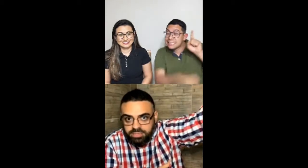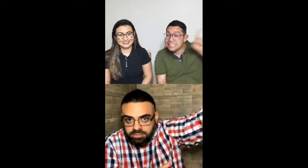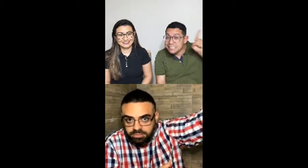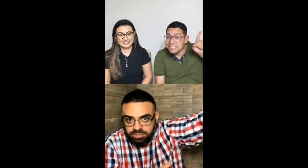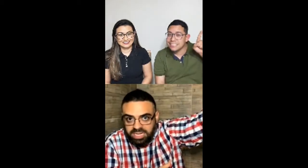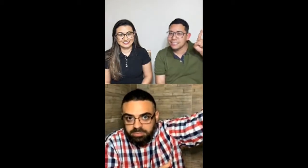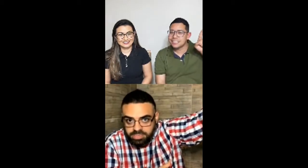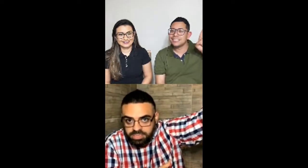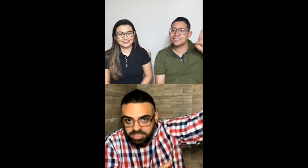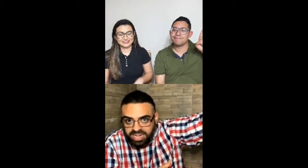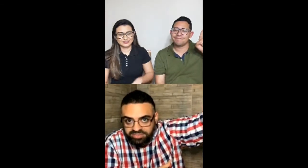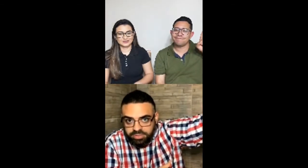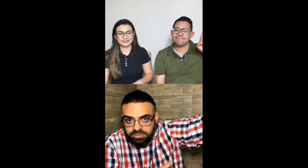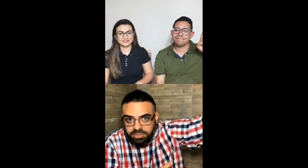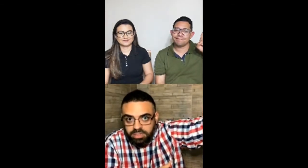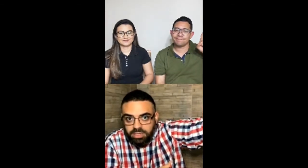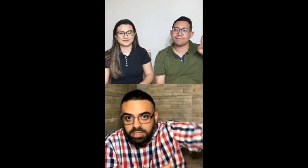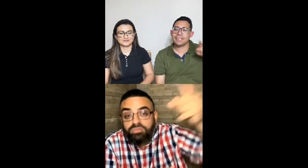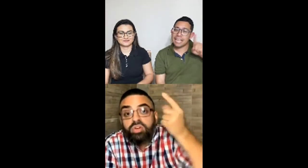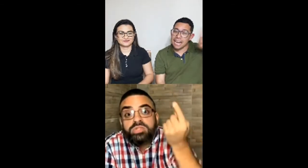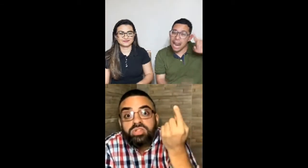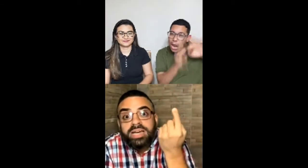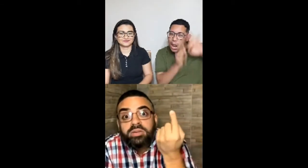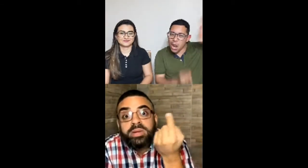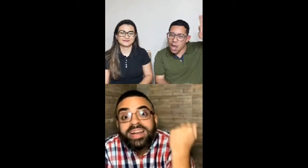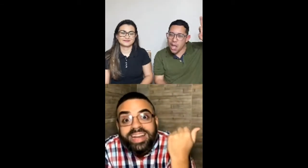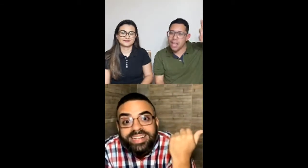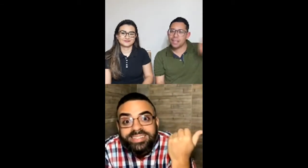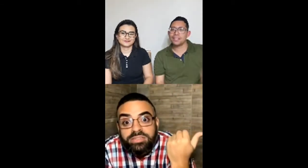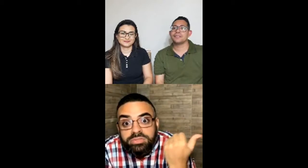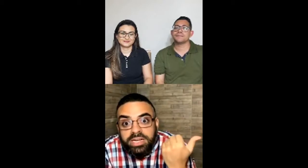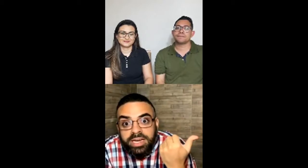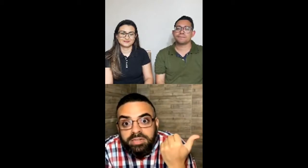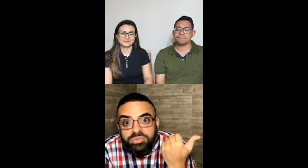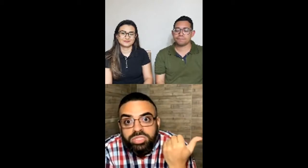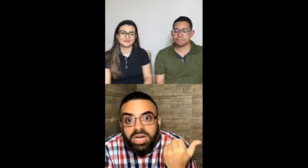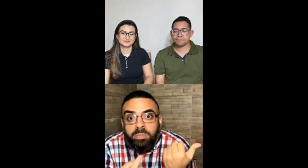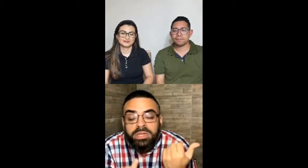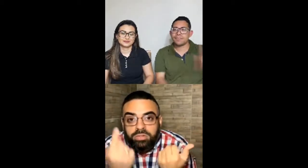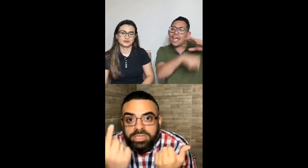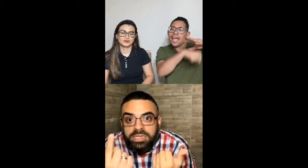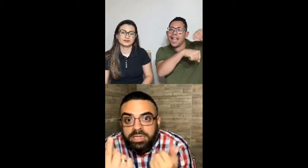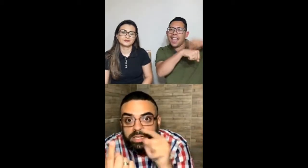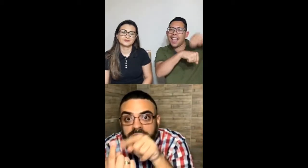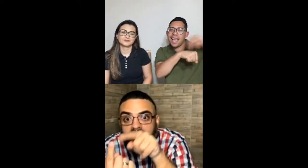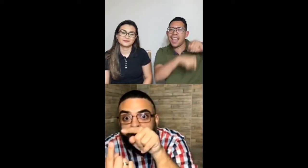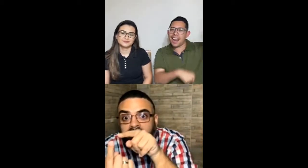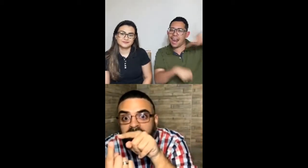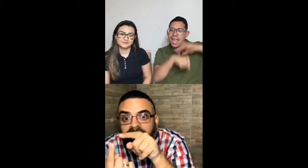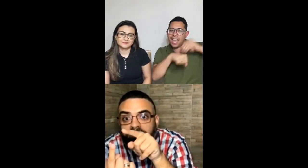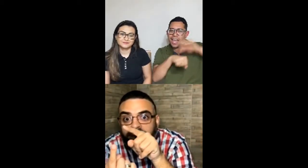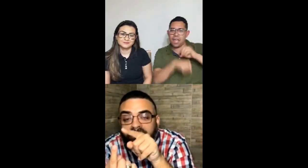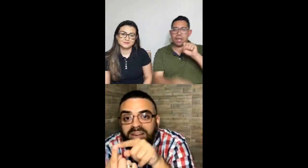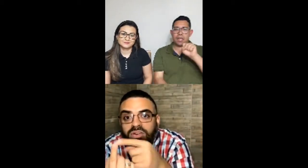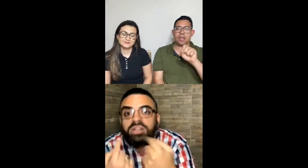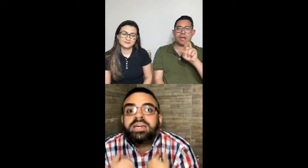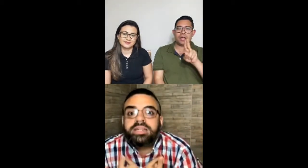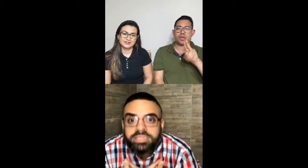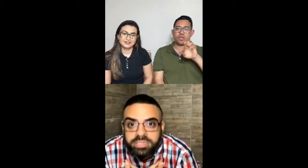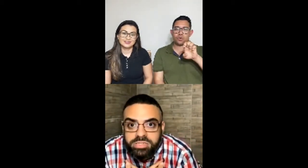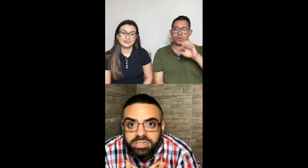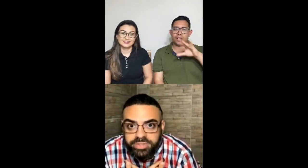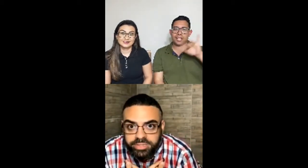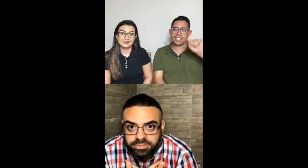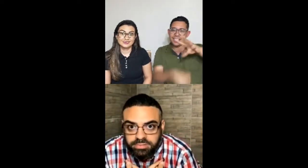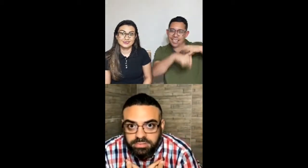Deus, internacional, aquela que veio lá da Suécia, sabe, Escandinávia. Enviou missionário para lá, na